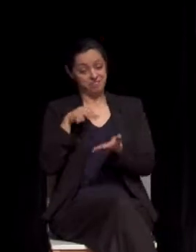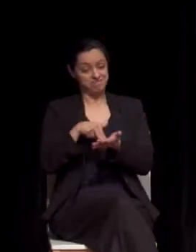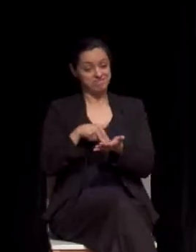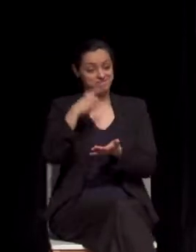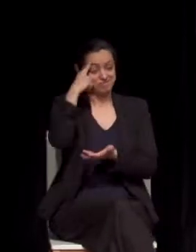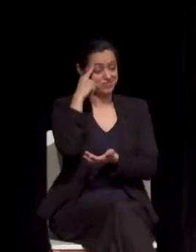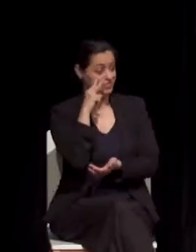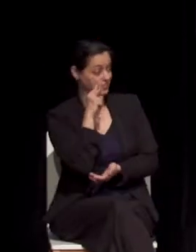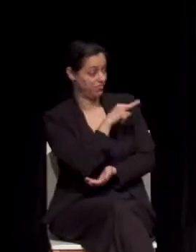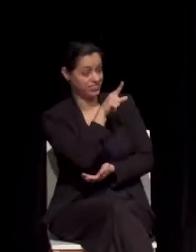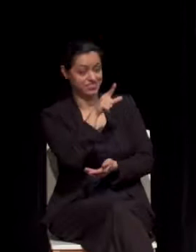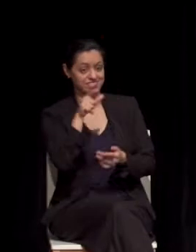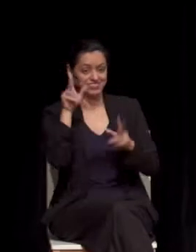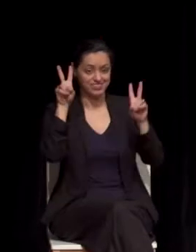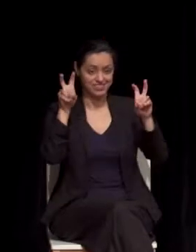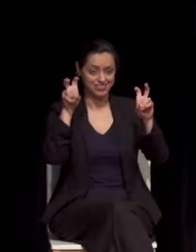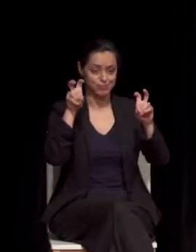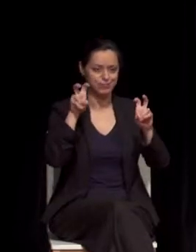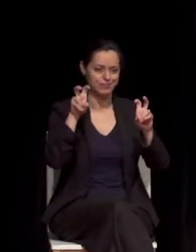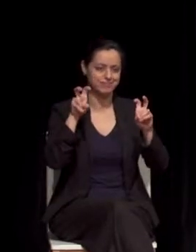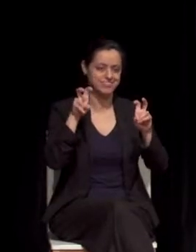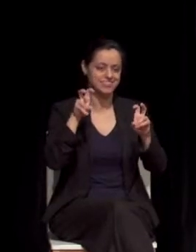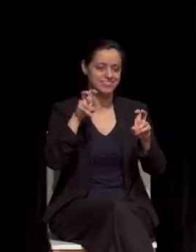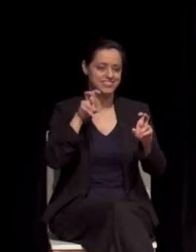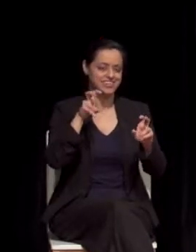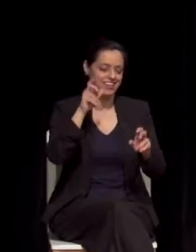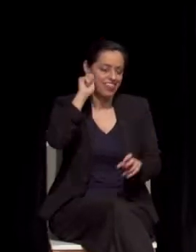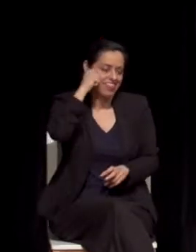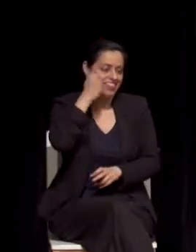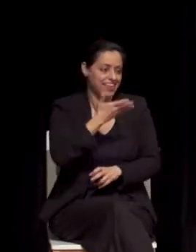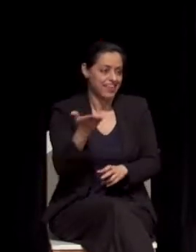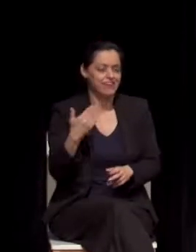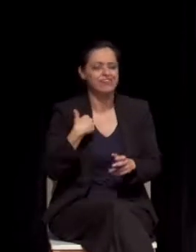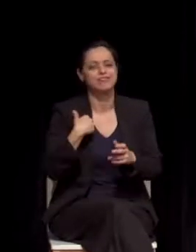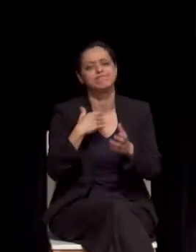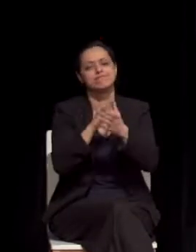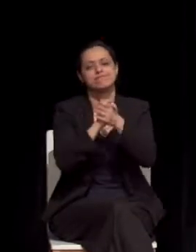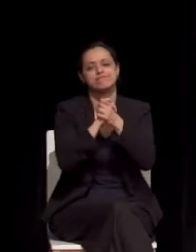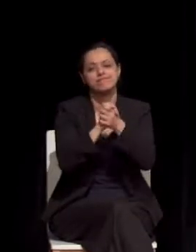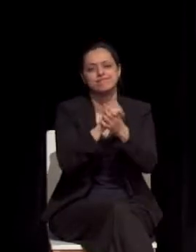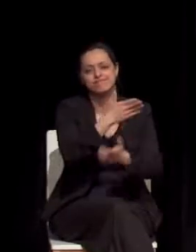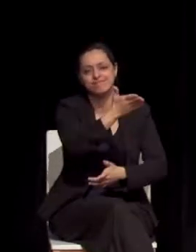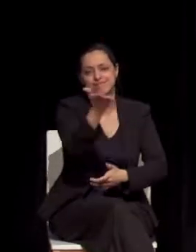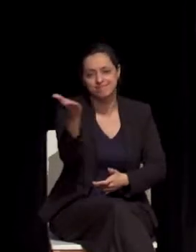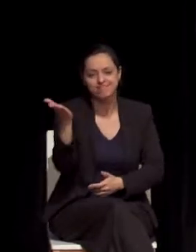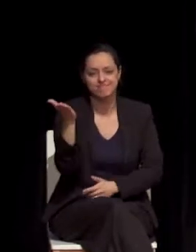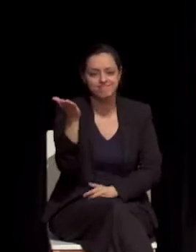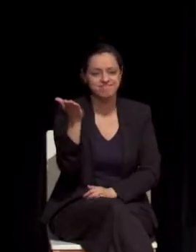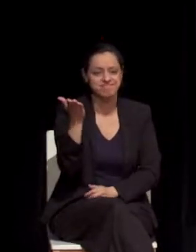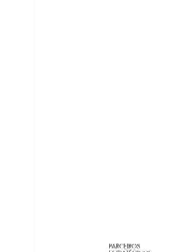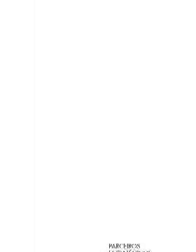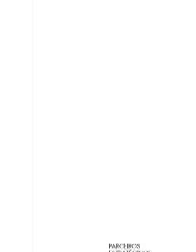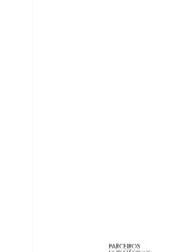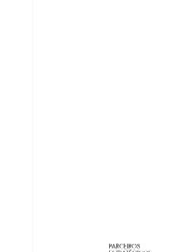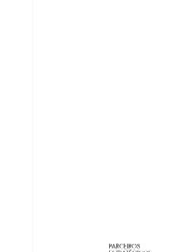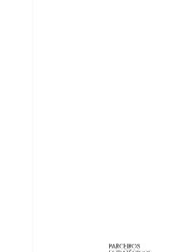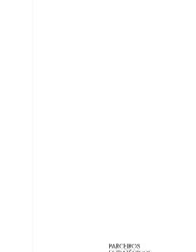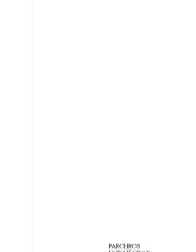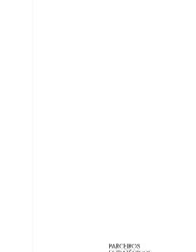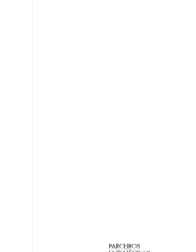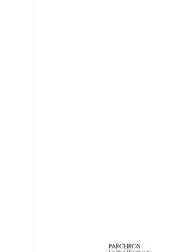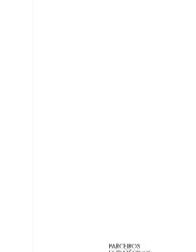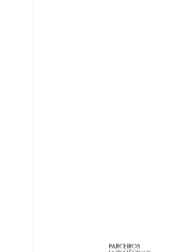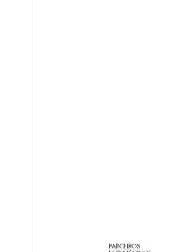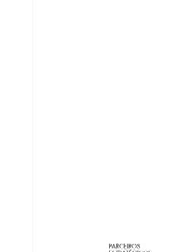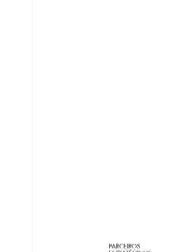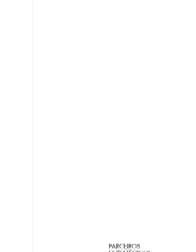haitiano. O Megapop do MASP também foi o primeiro estrangeiro para trabalhar nesse lugar. Até que eu saí